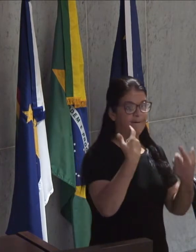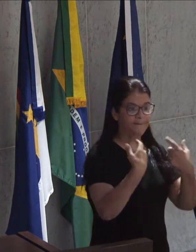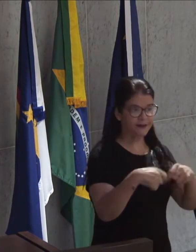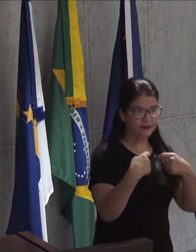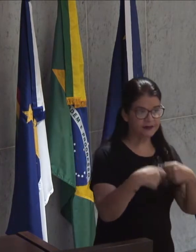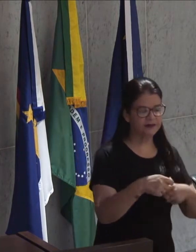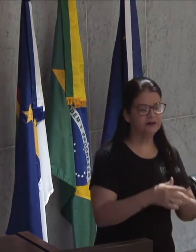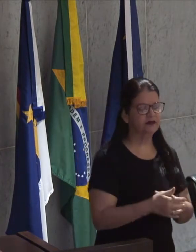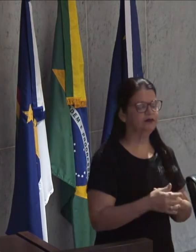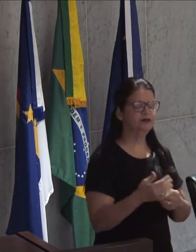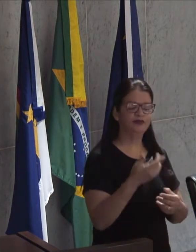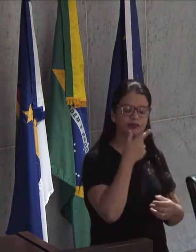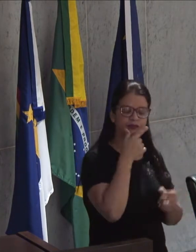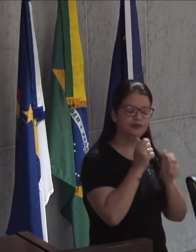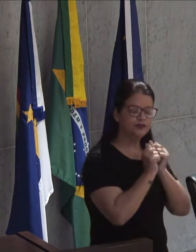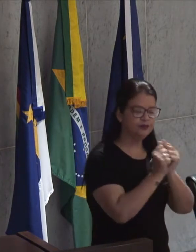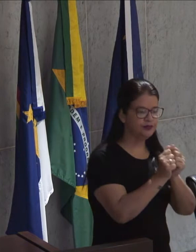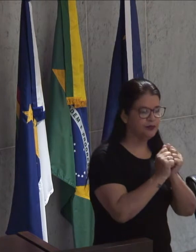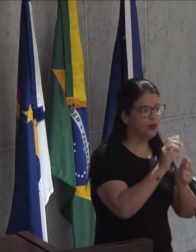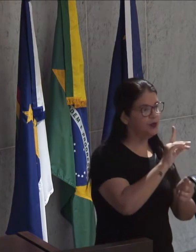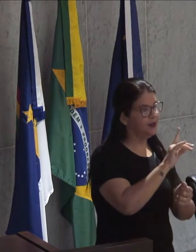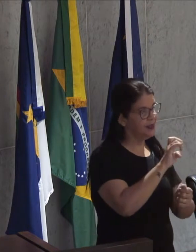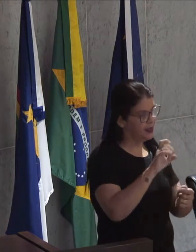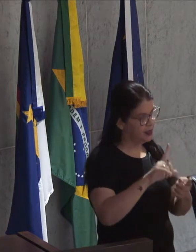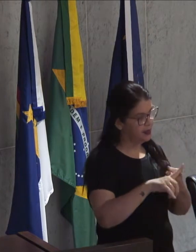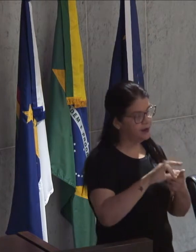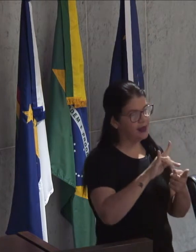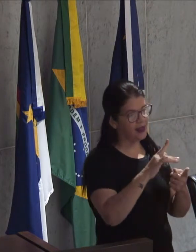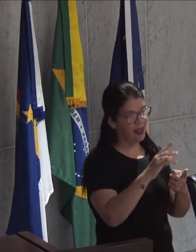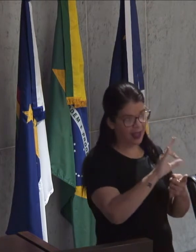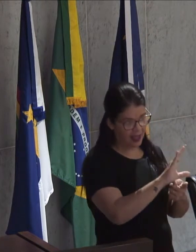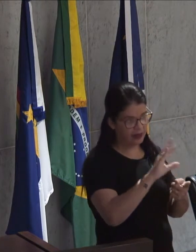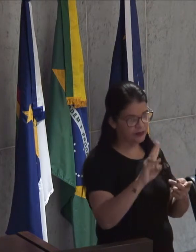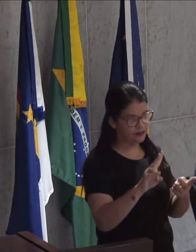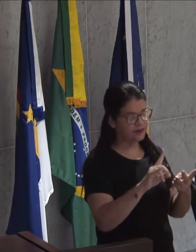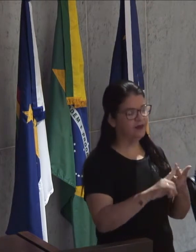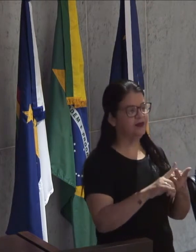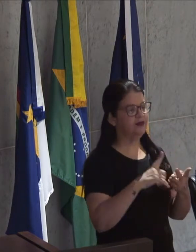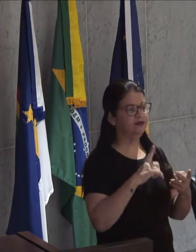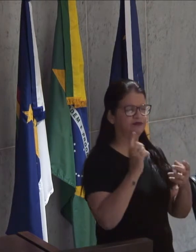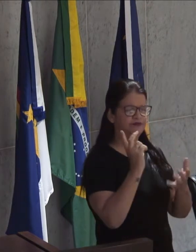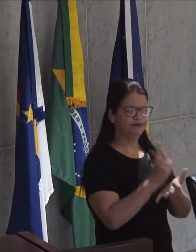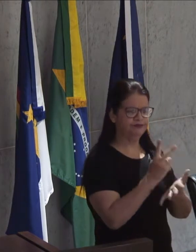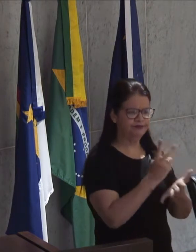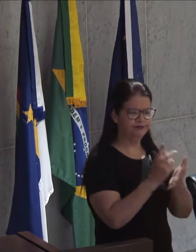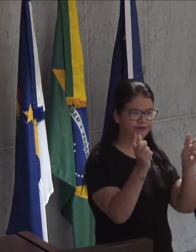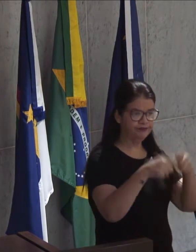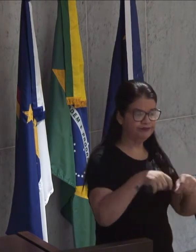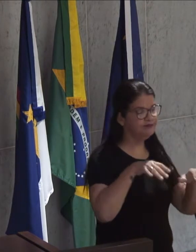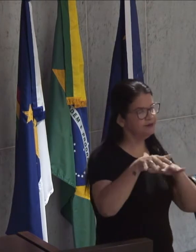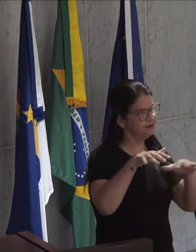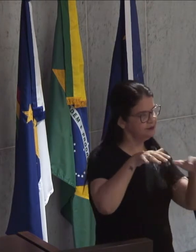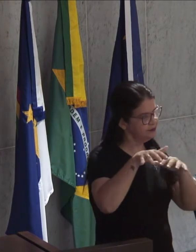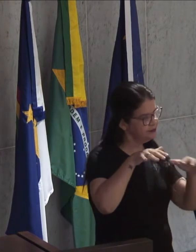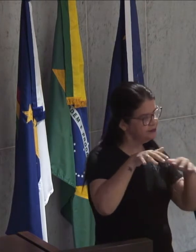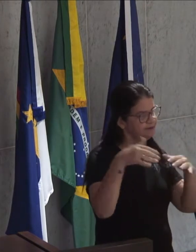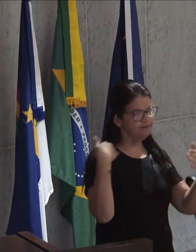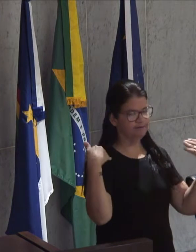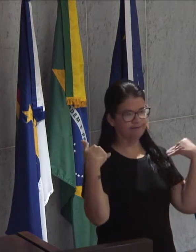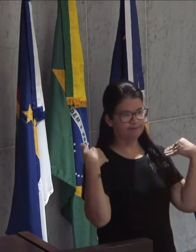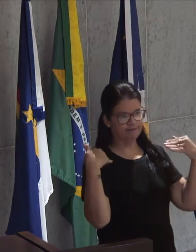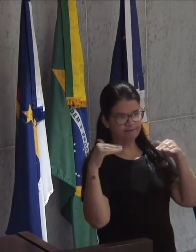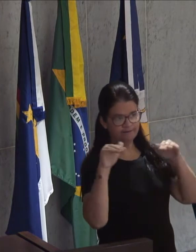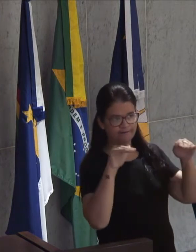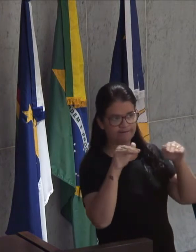Precisamos, companheiro Doriel, Carlos Veras, dar continuidade às mobilizações, porque